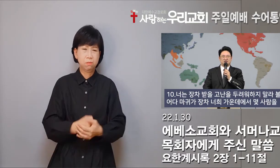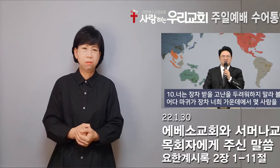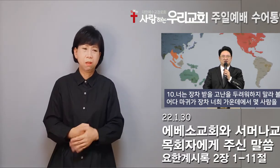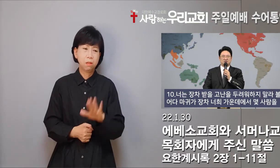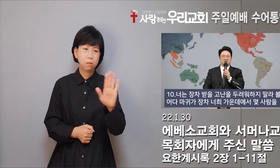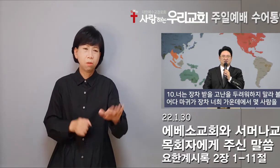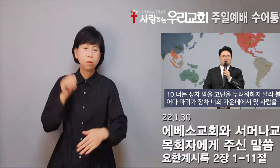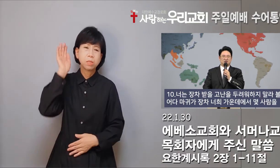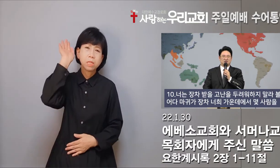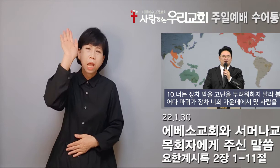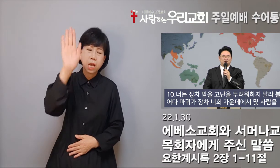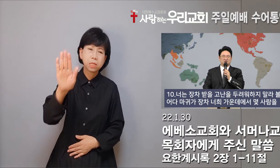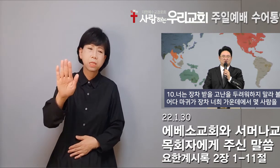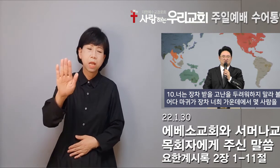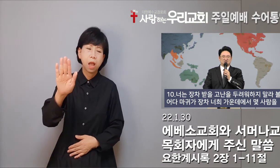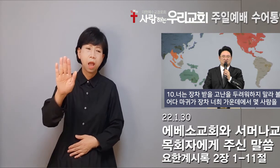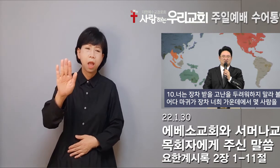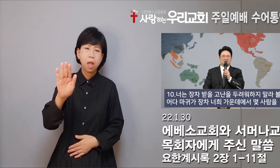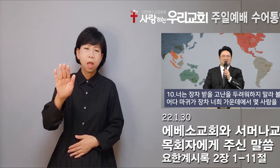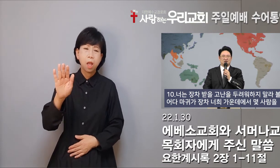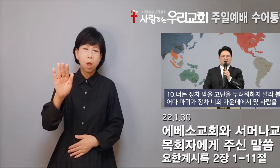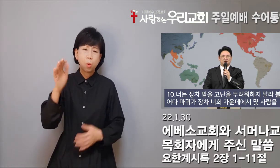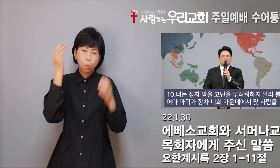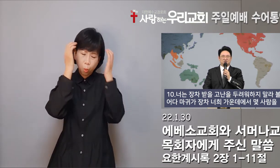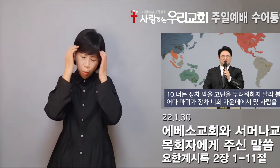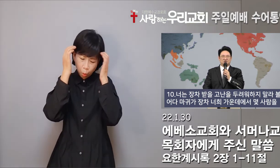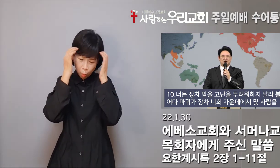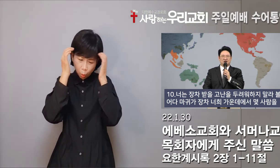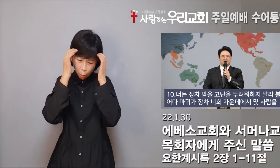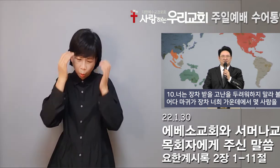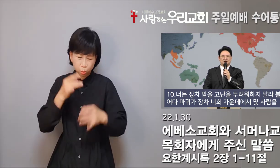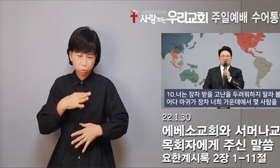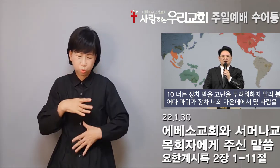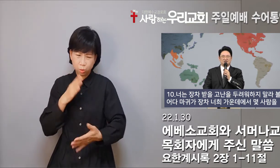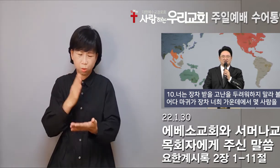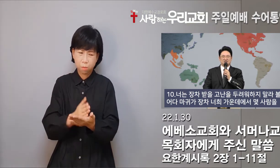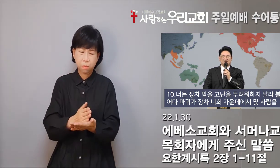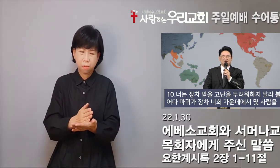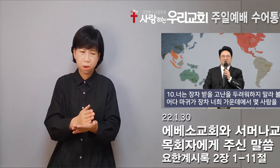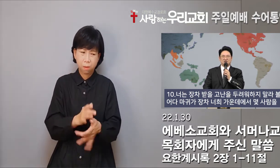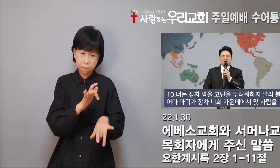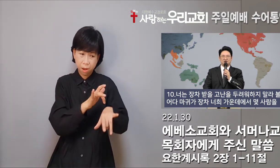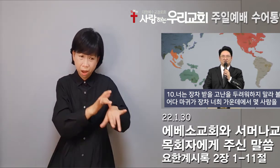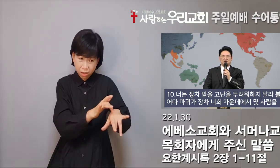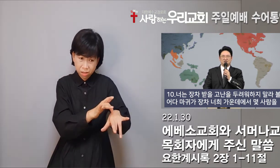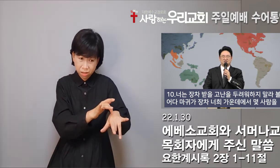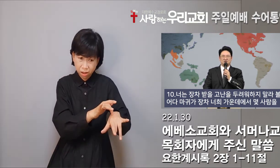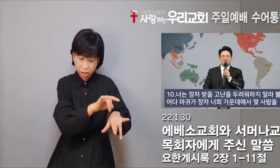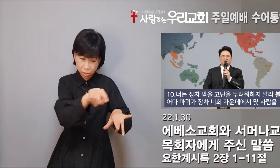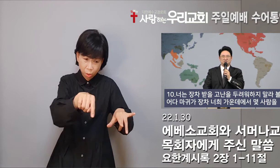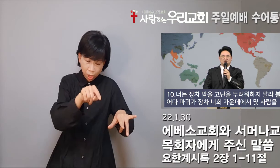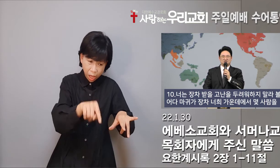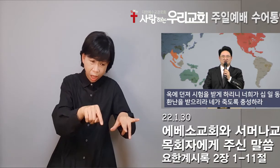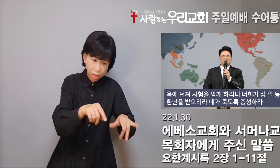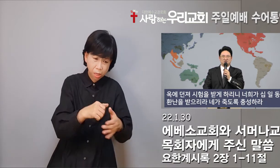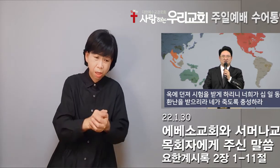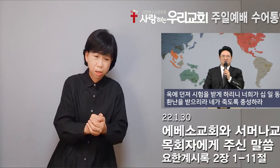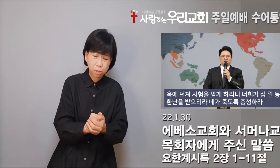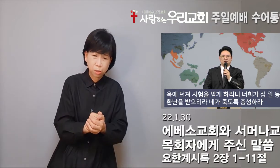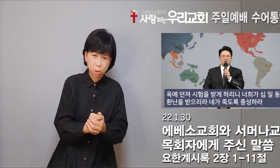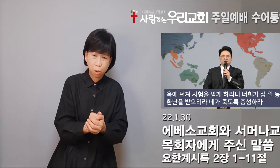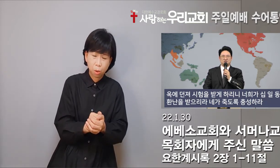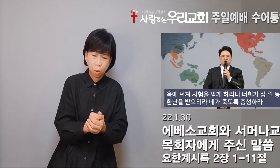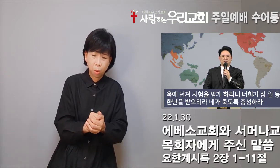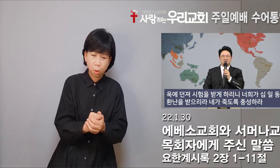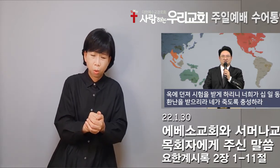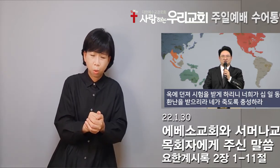너는 장차 받을 고난을 두려워하지 말라. 볼지어다 마귀가 장차 너희 가운데에서 몇 사람을